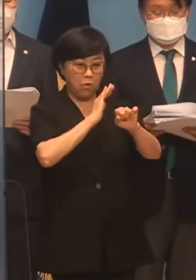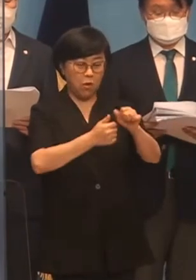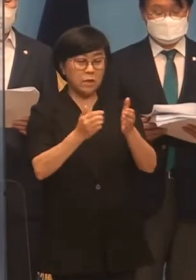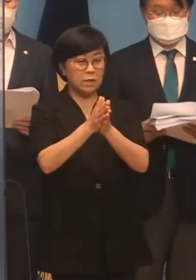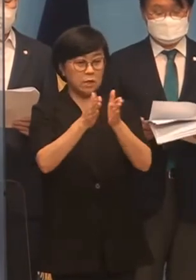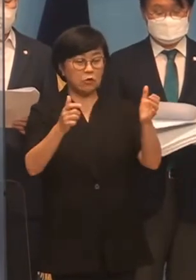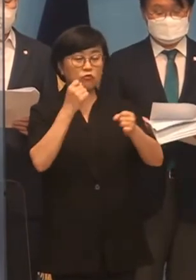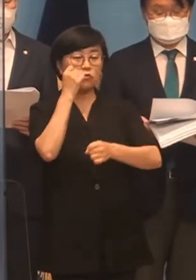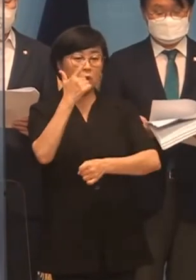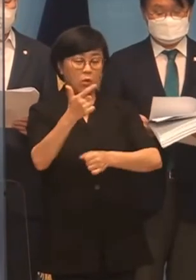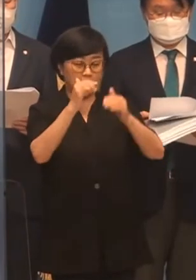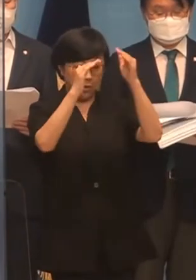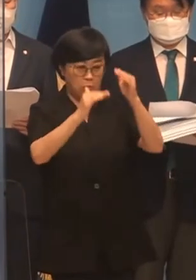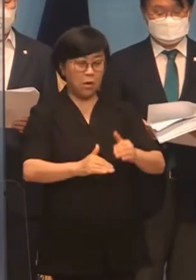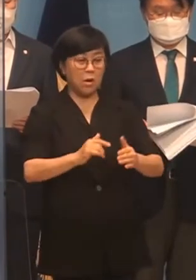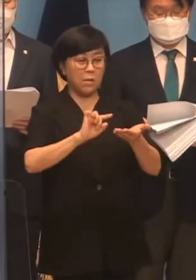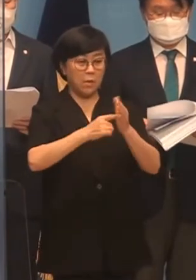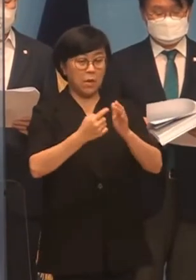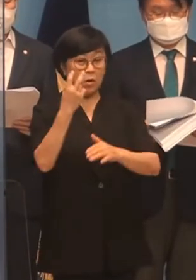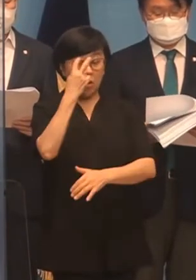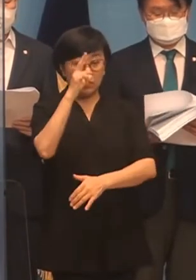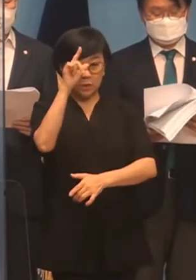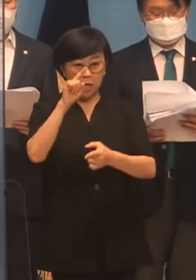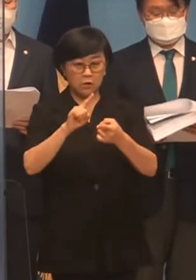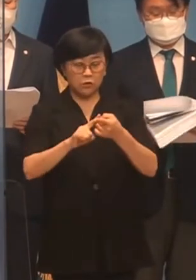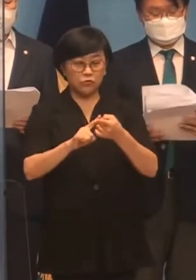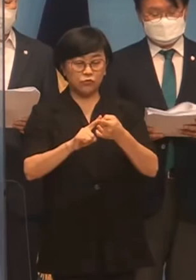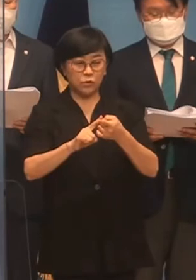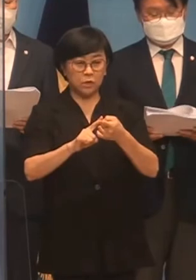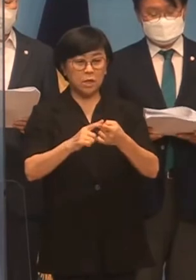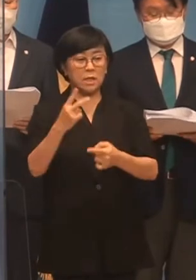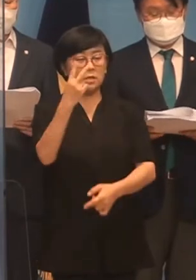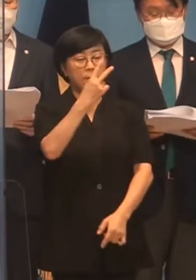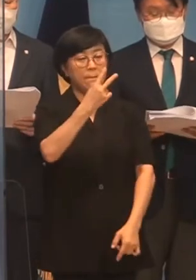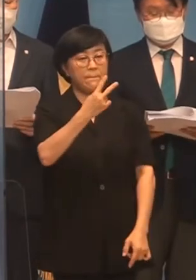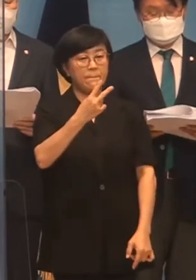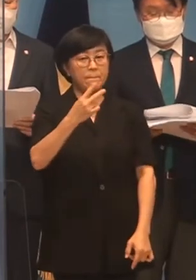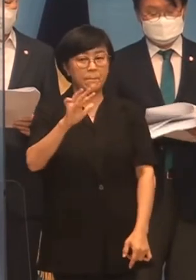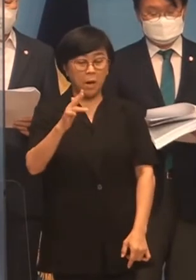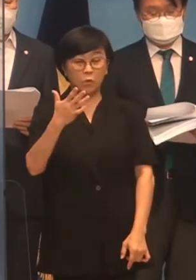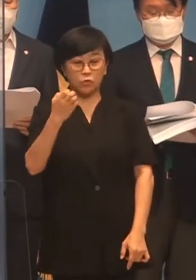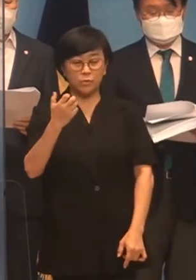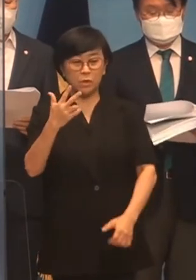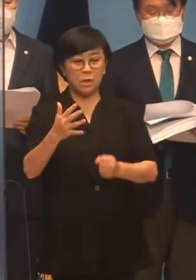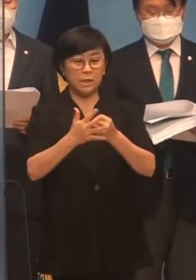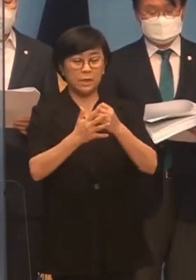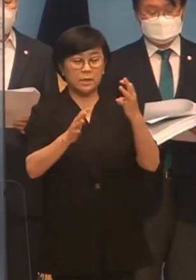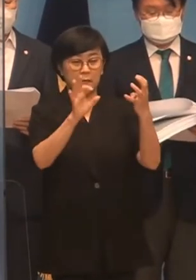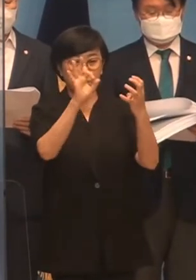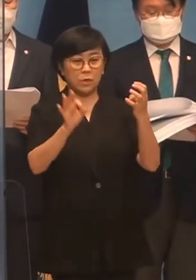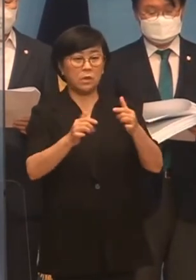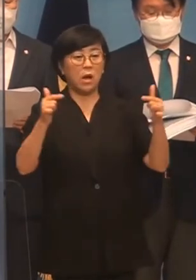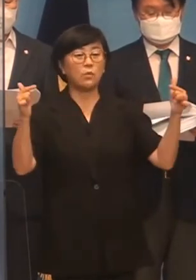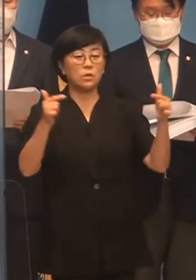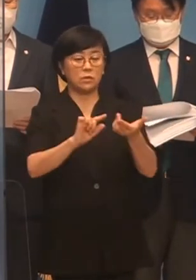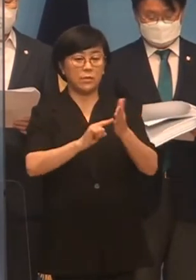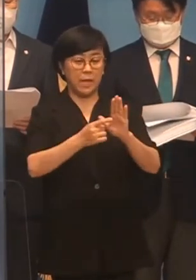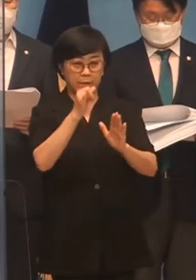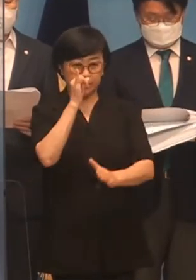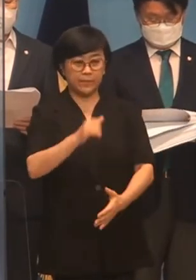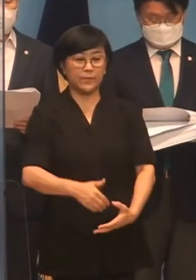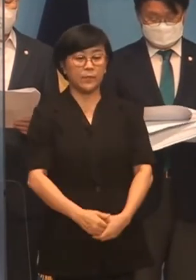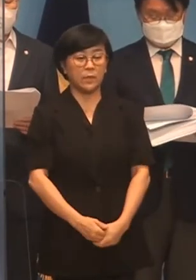6개월 현황을 발표하며 검찰 인지 수사가 지난해 2,897건보다 40% 감소했다고